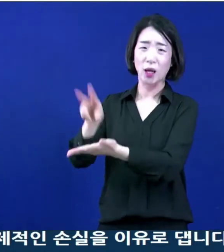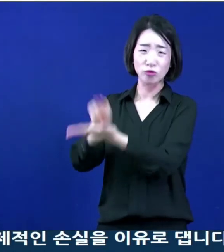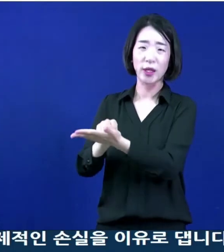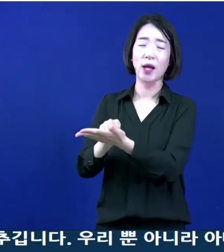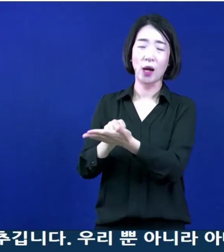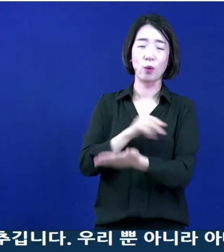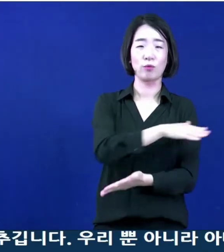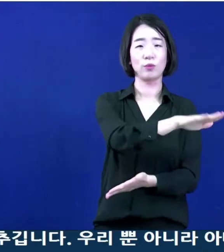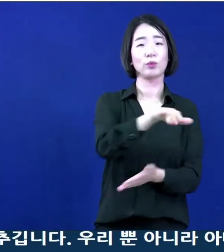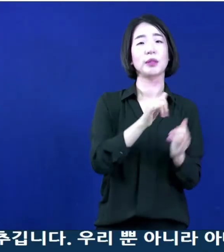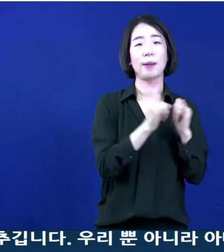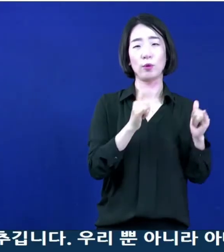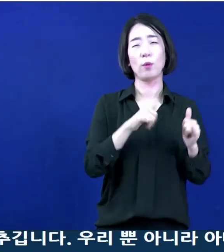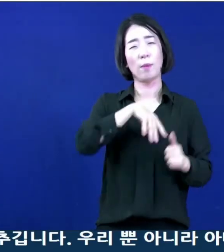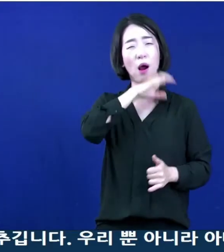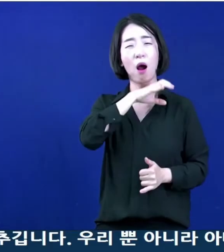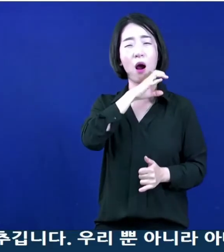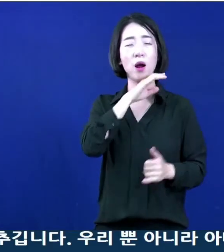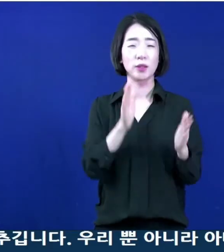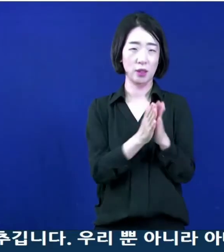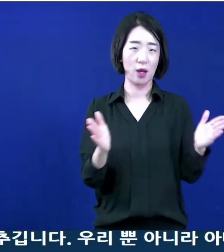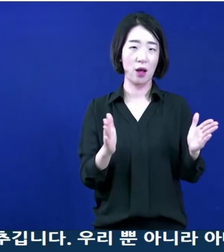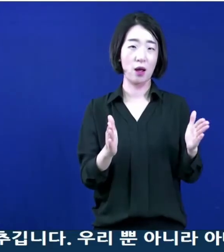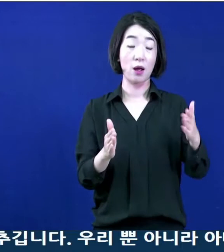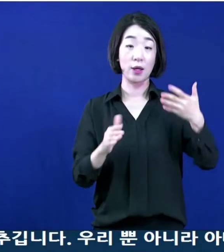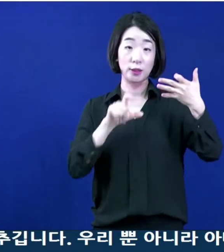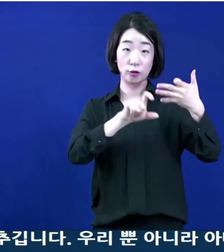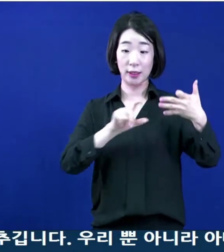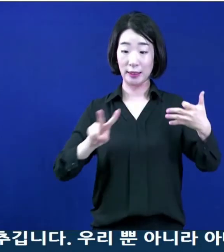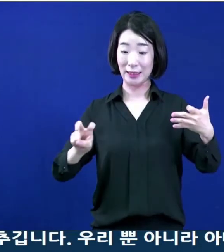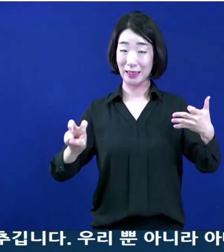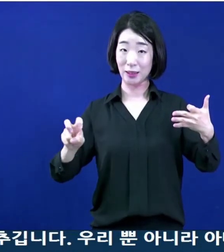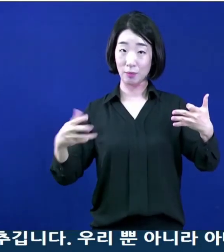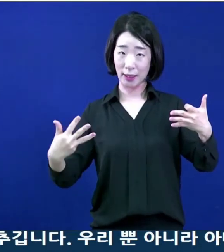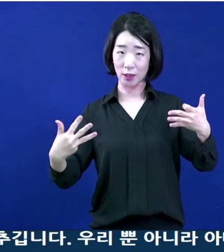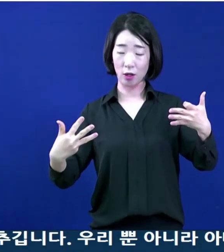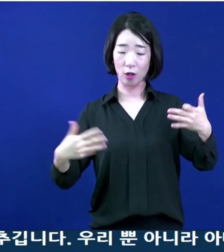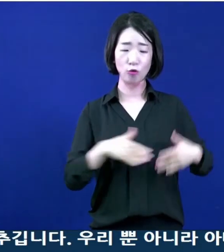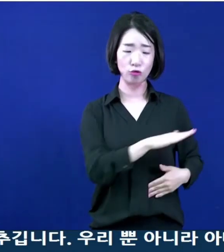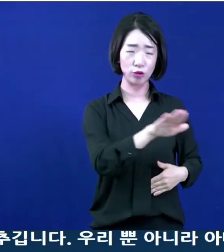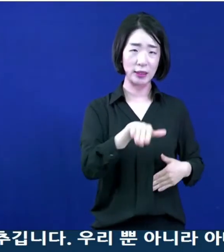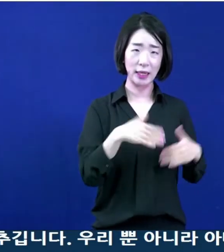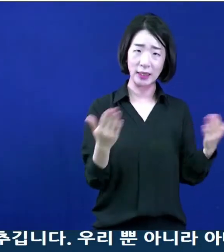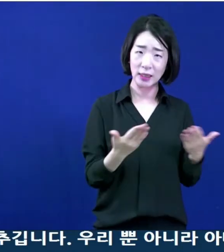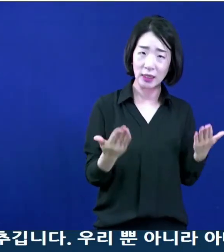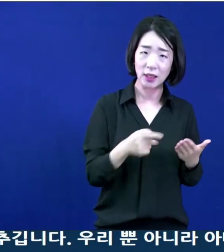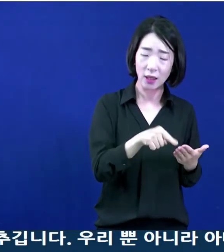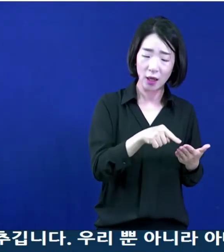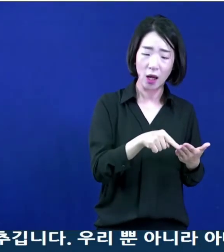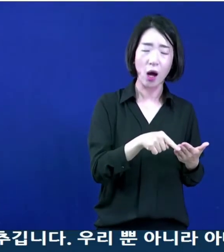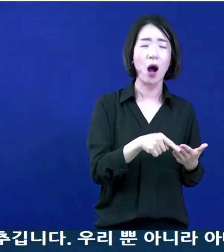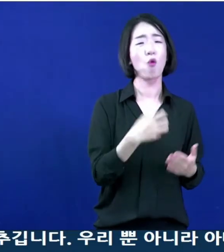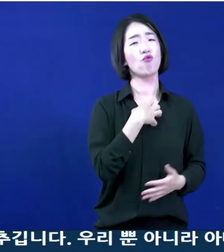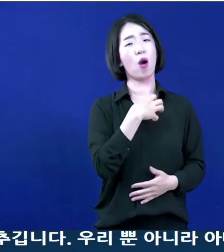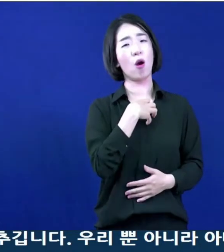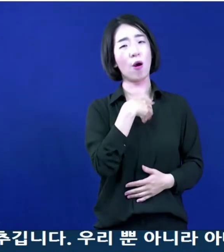27절, 28절 읽겠습니다. 읽습니다. 우리의 이 영업이 천하여질 위험이 있을 뿐 아니라 큰